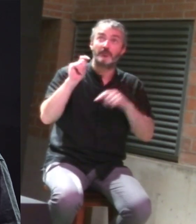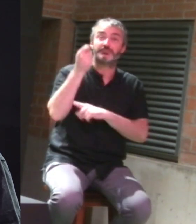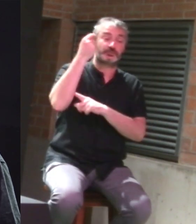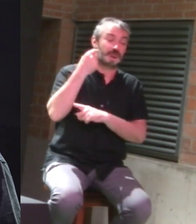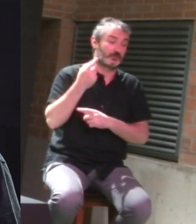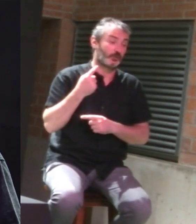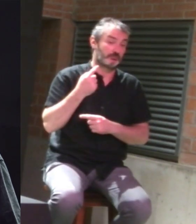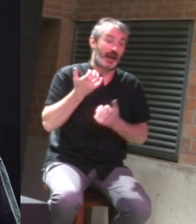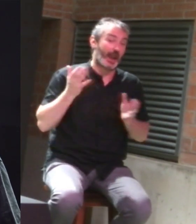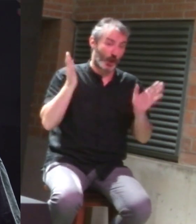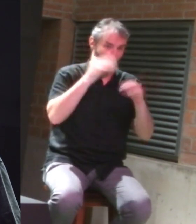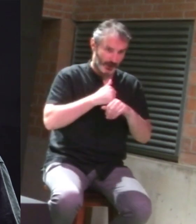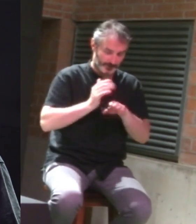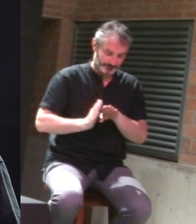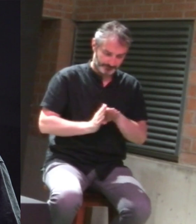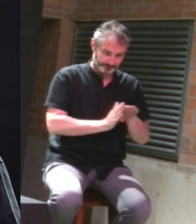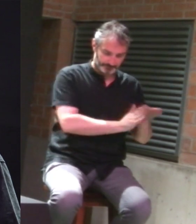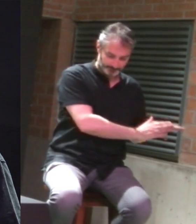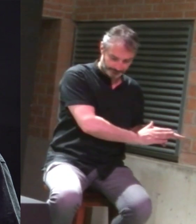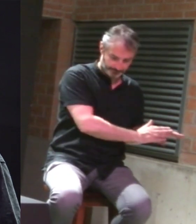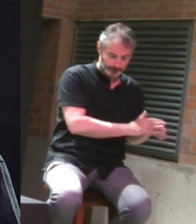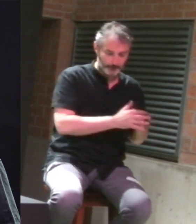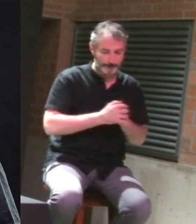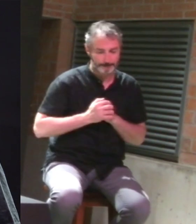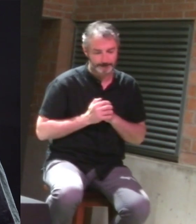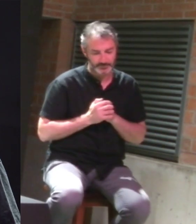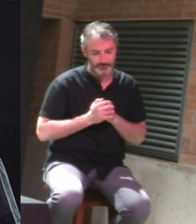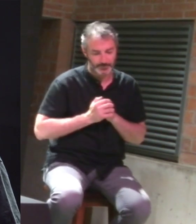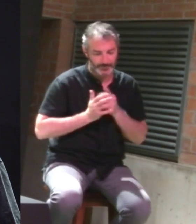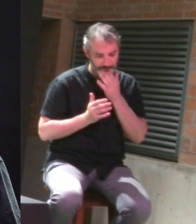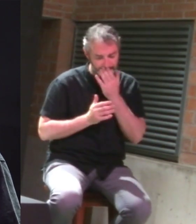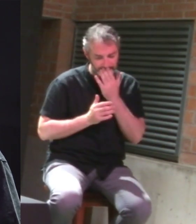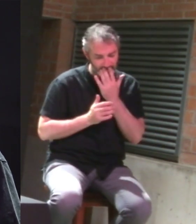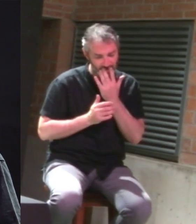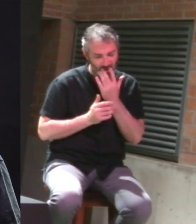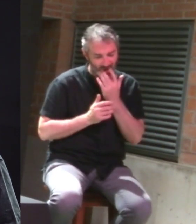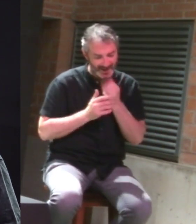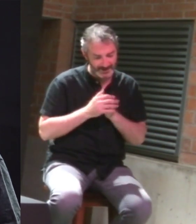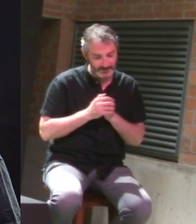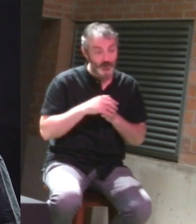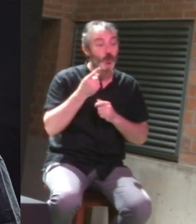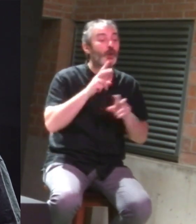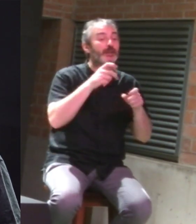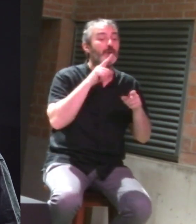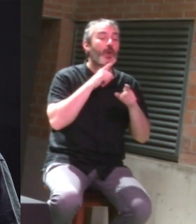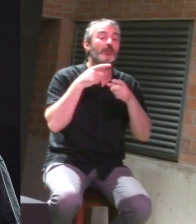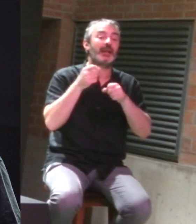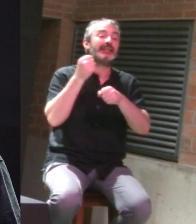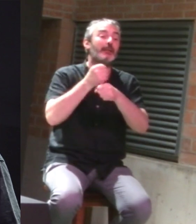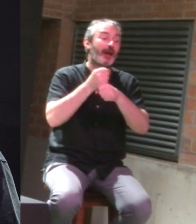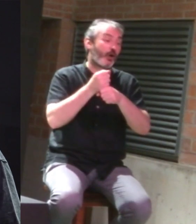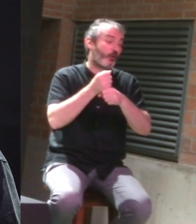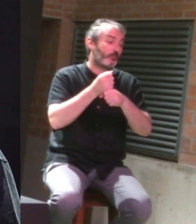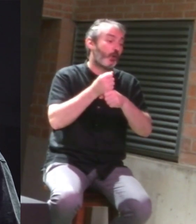Bien, frente al societarismo de oficio, que tenía semejanza con los antiguos gremios, se fue configurando de la